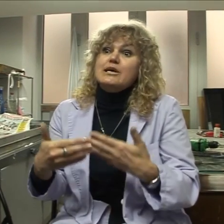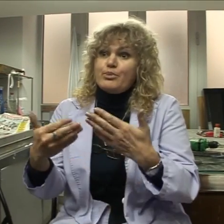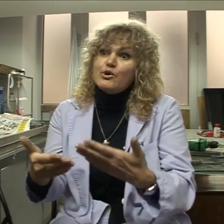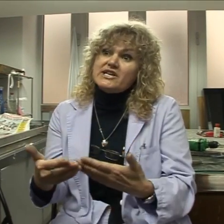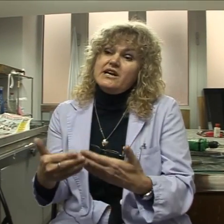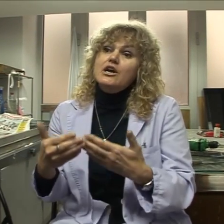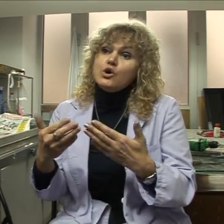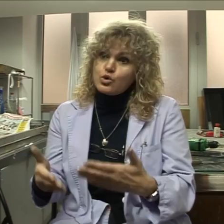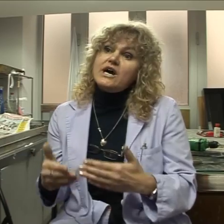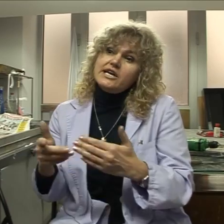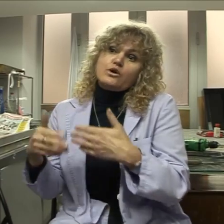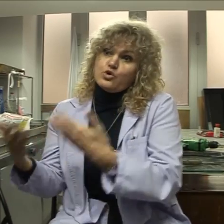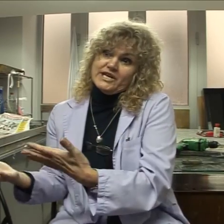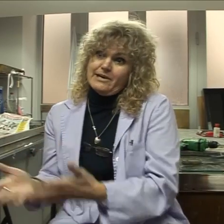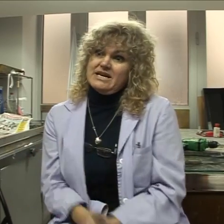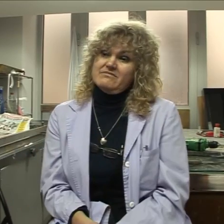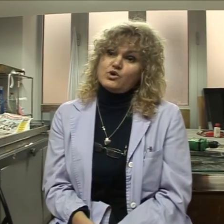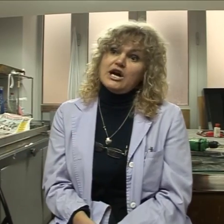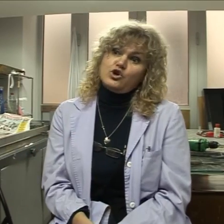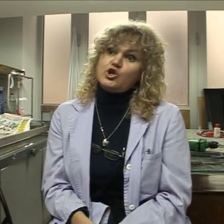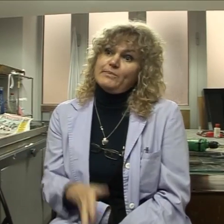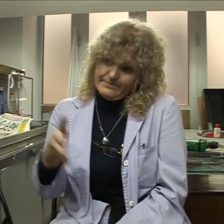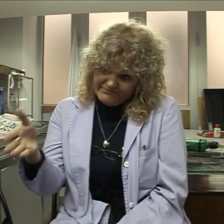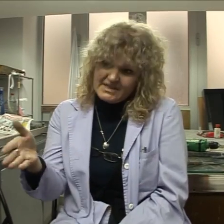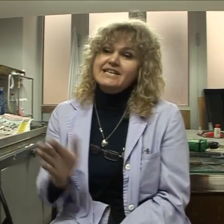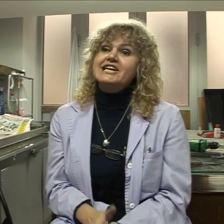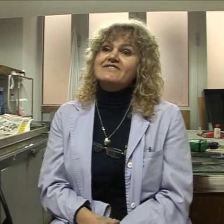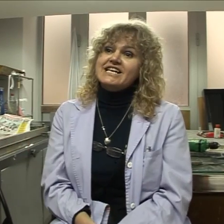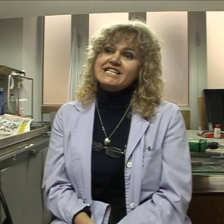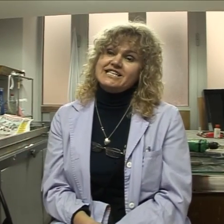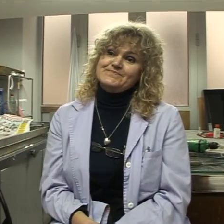malo da pomogne. Kluha i kluho nema. Koja osoba? Invalidite.